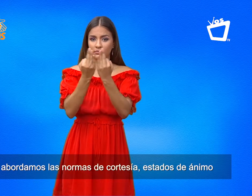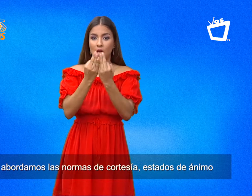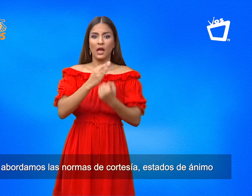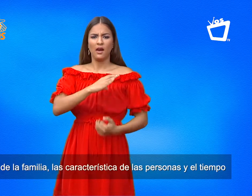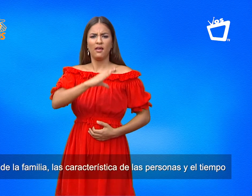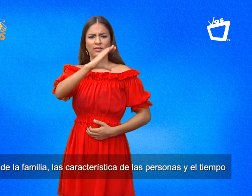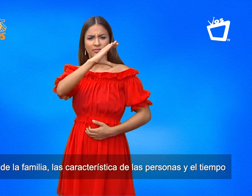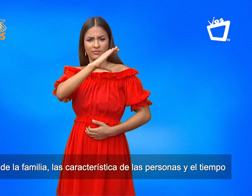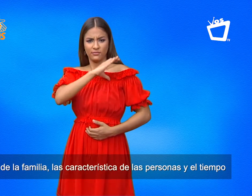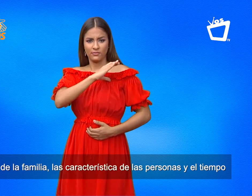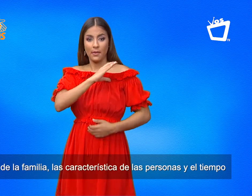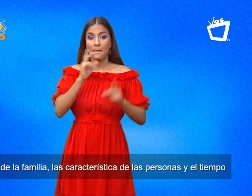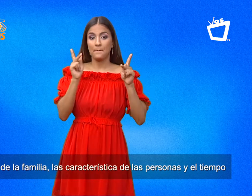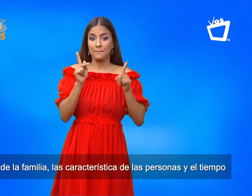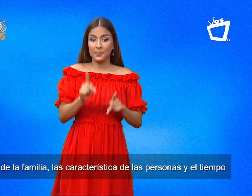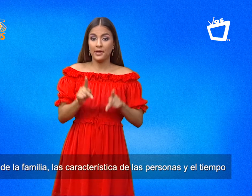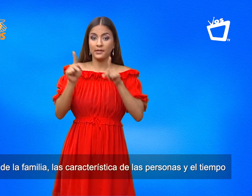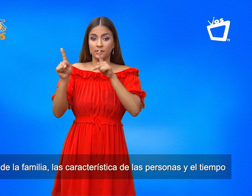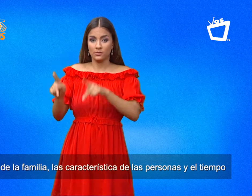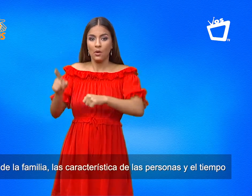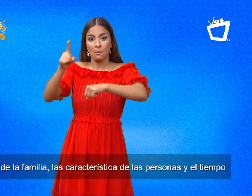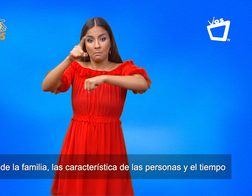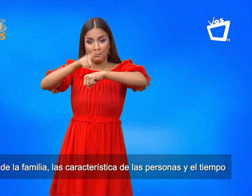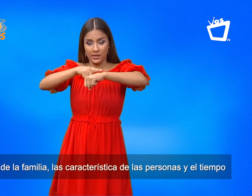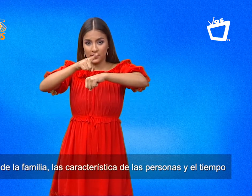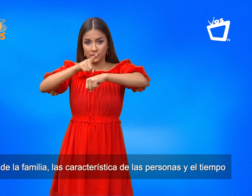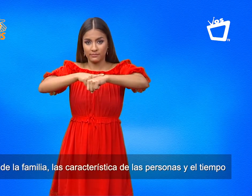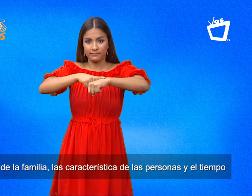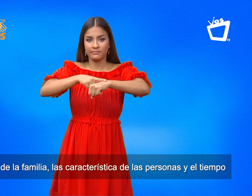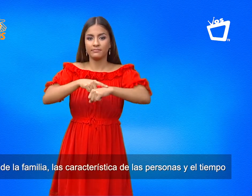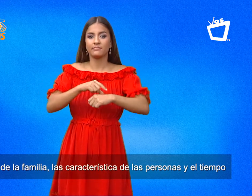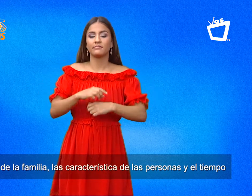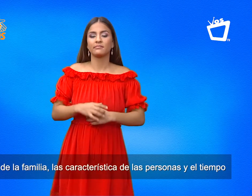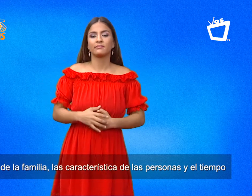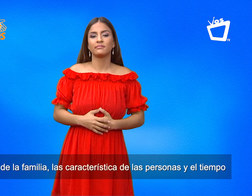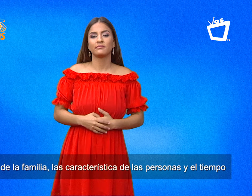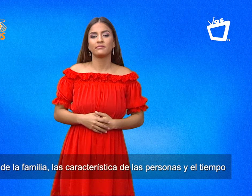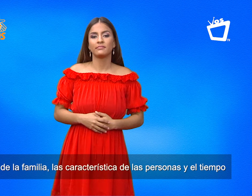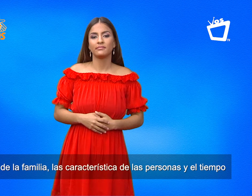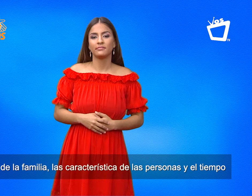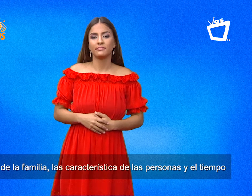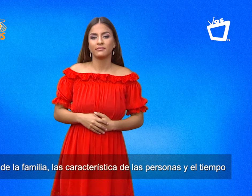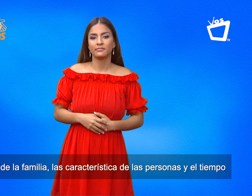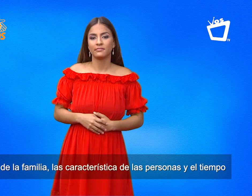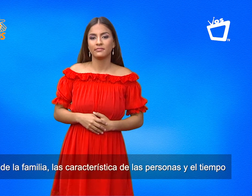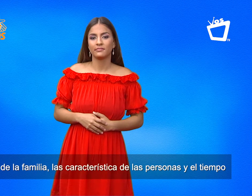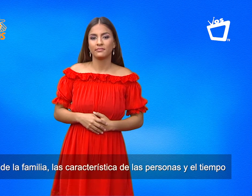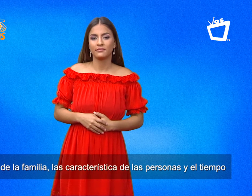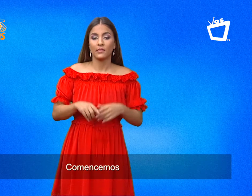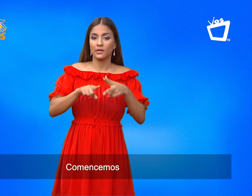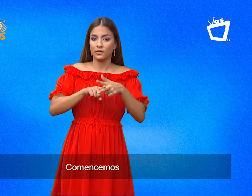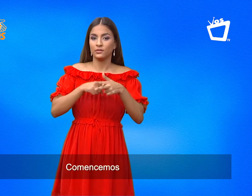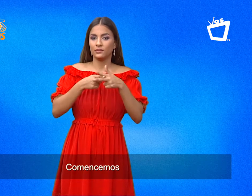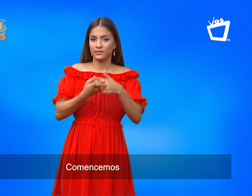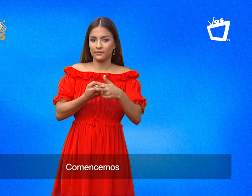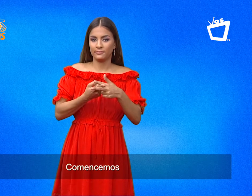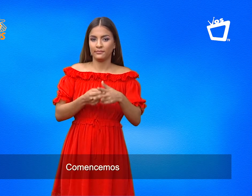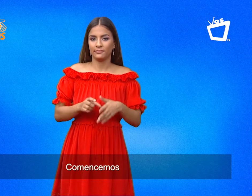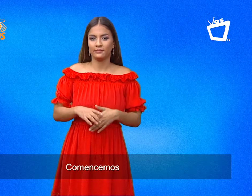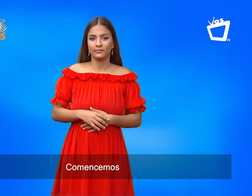miembros de la familia las características de las personas y el tiempo comencemos